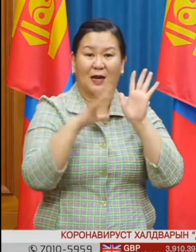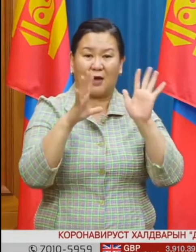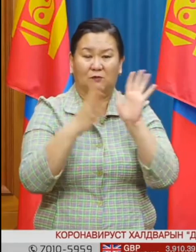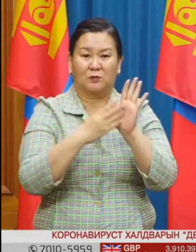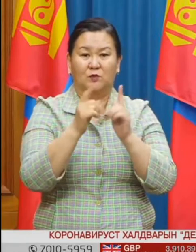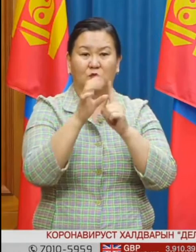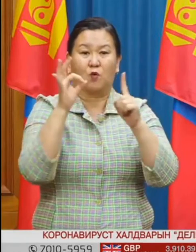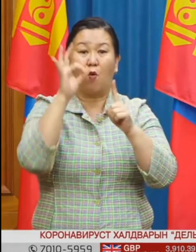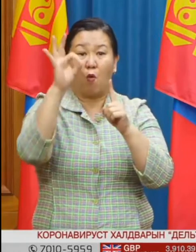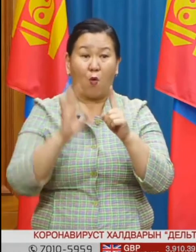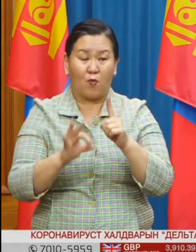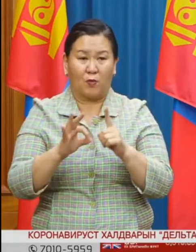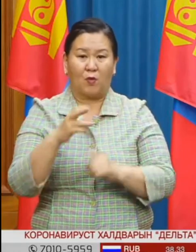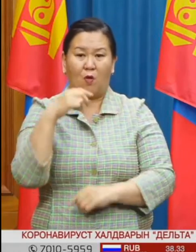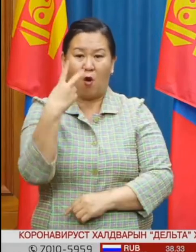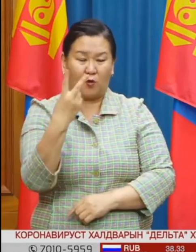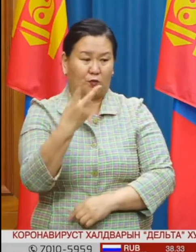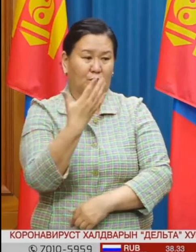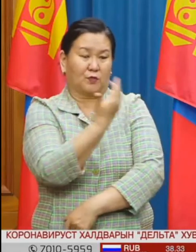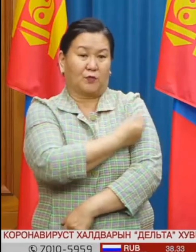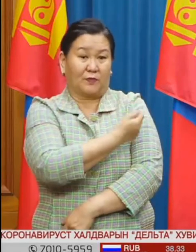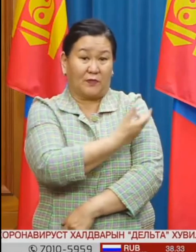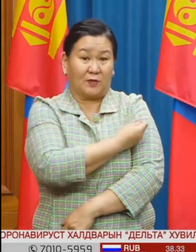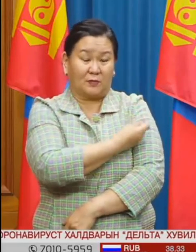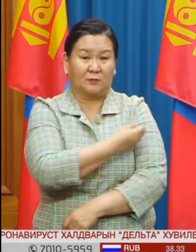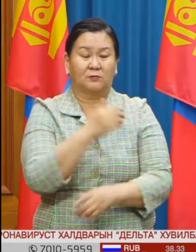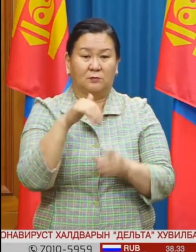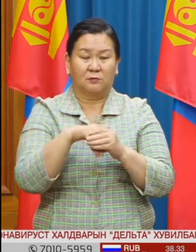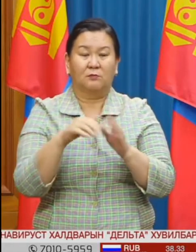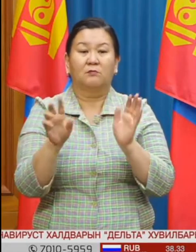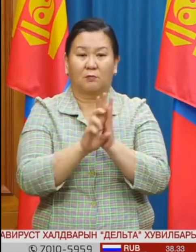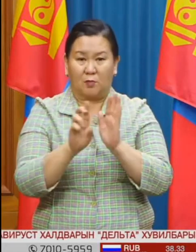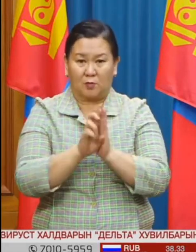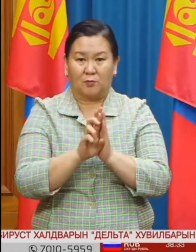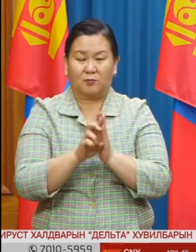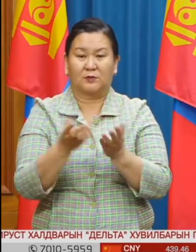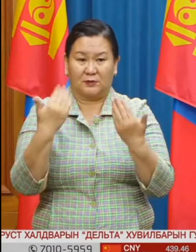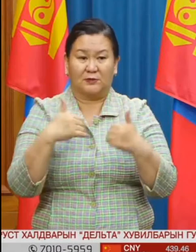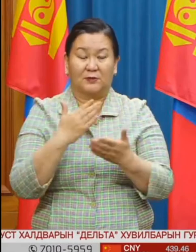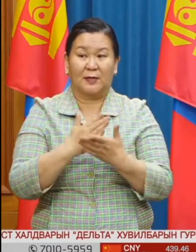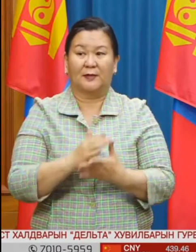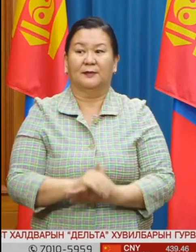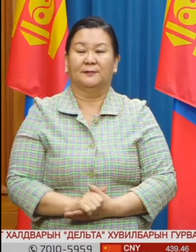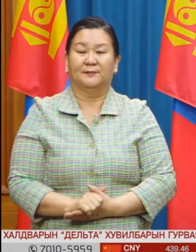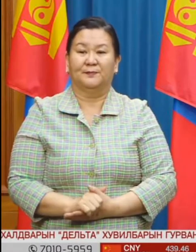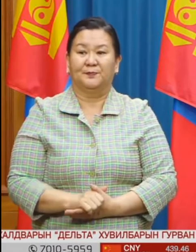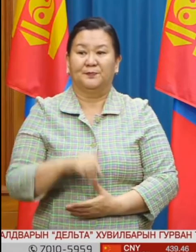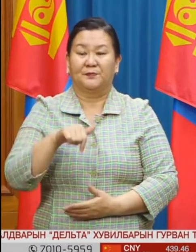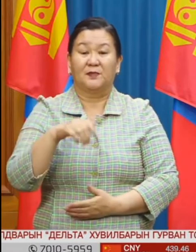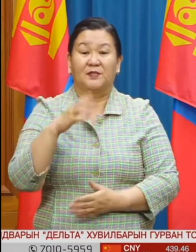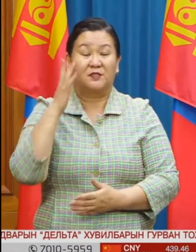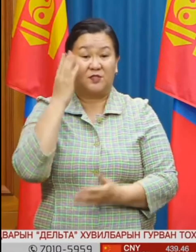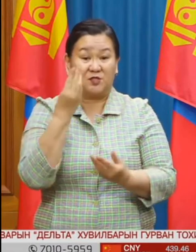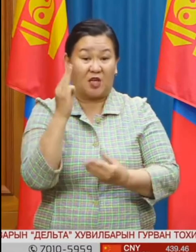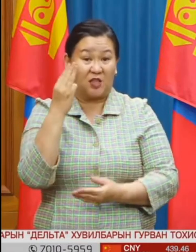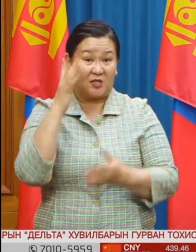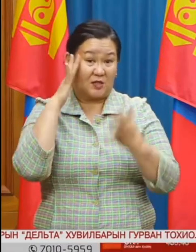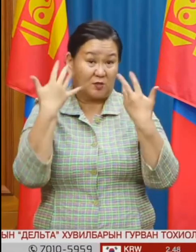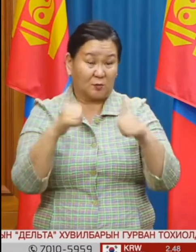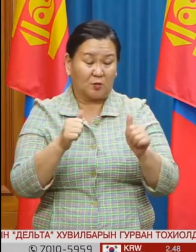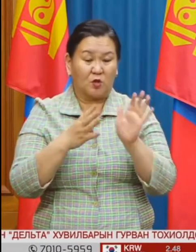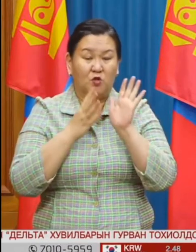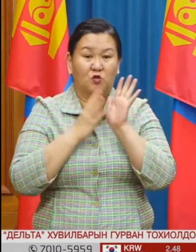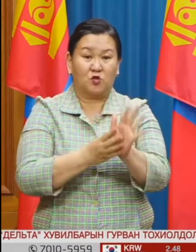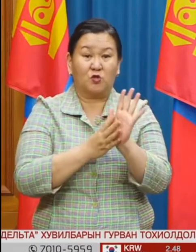19 гэхэд 100% одоо 2-р тундаа хамрагдсан байх одоо энэ боломж биднэрт гарч ирж байна. За энэ шалгалтыг зохион байгуулж байгаа